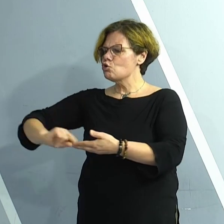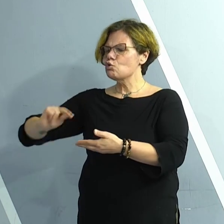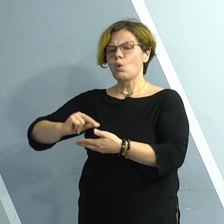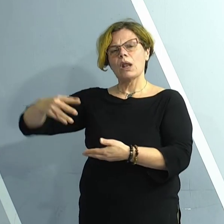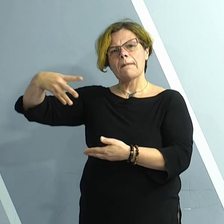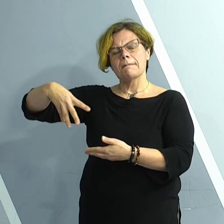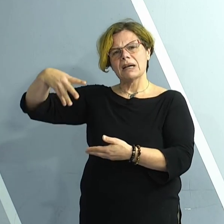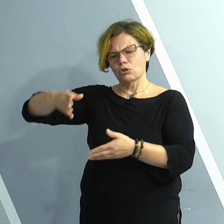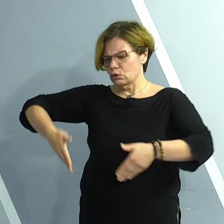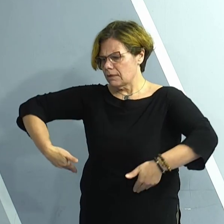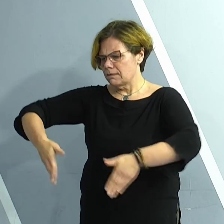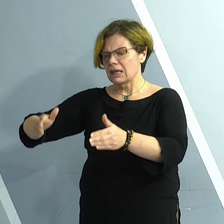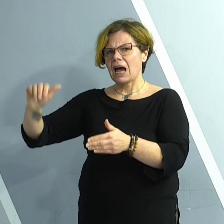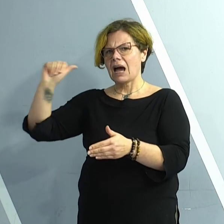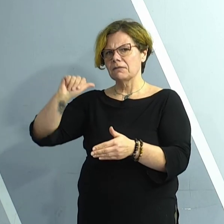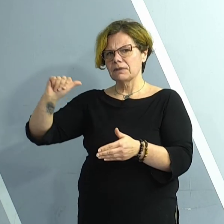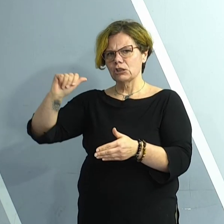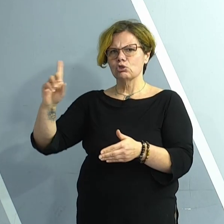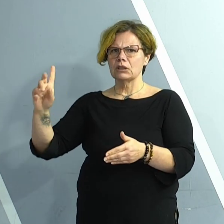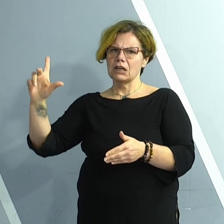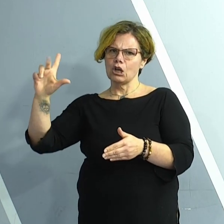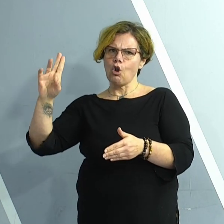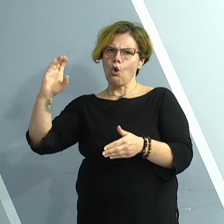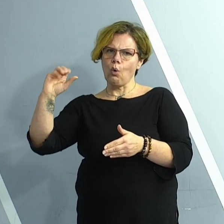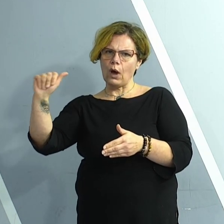Via Alfredo De Luca.